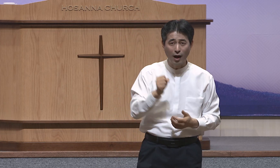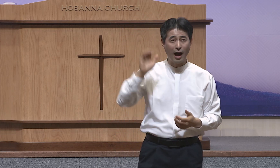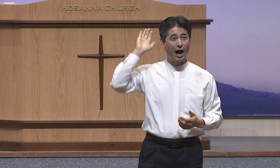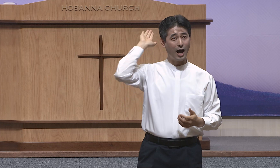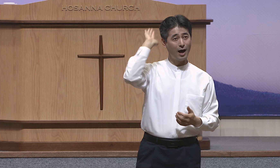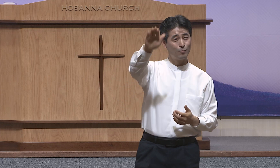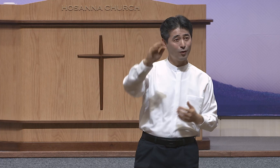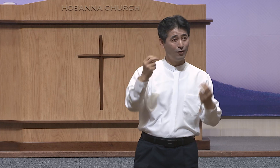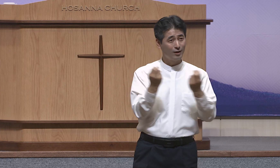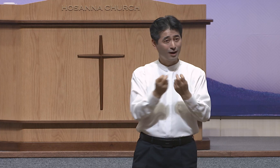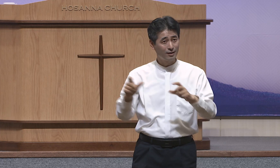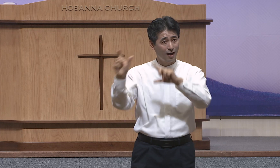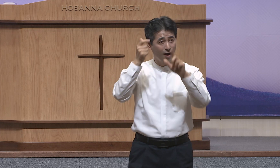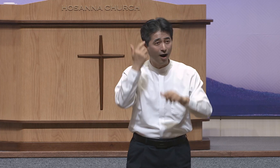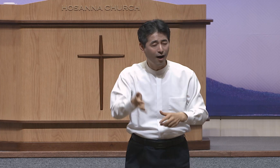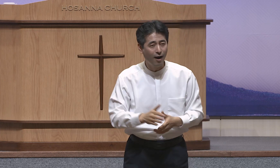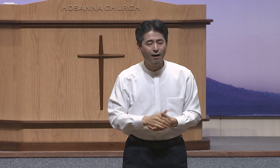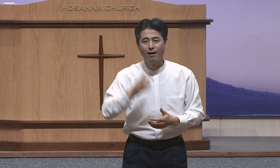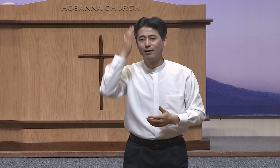그런 돌보심을 느낄 수 있었던 것 같아요.